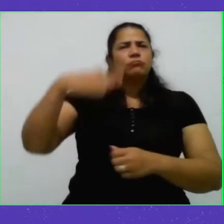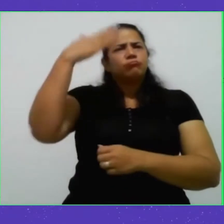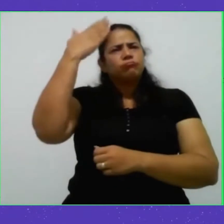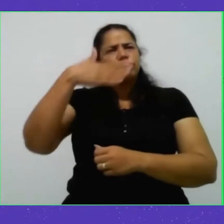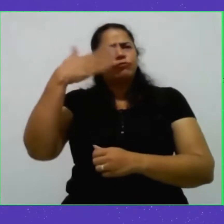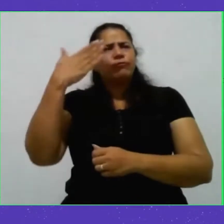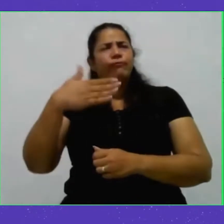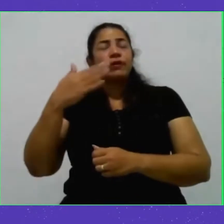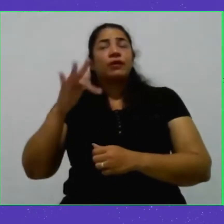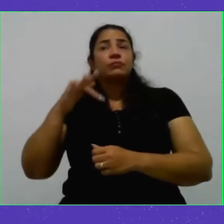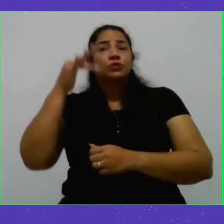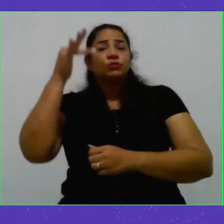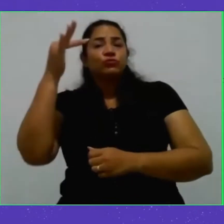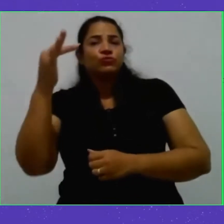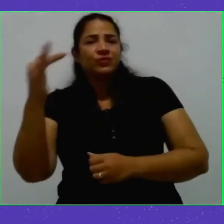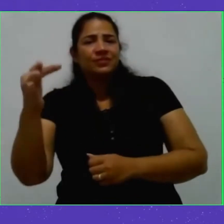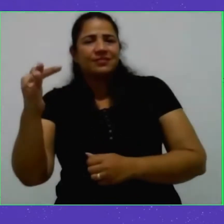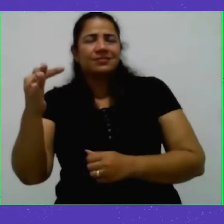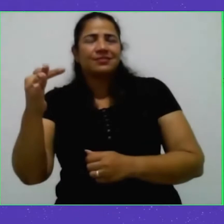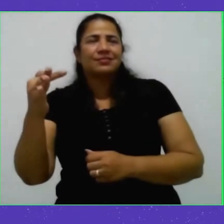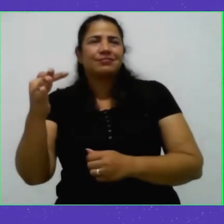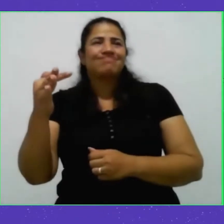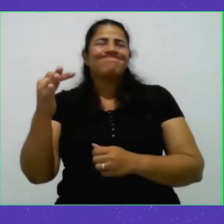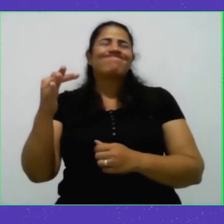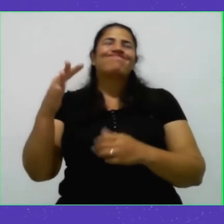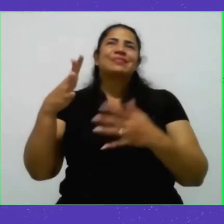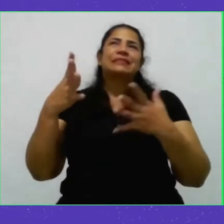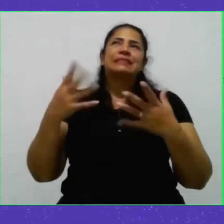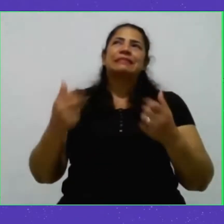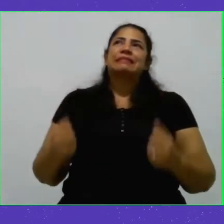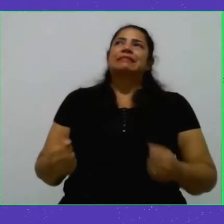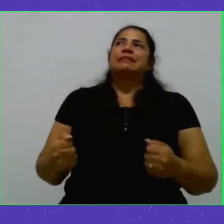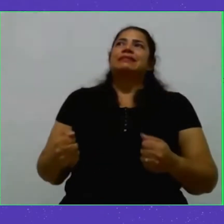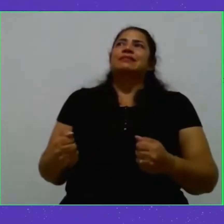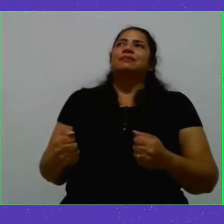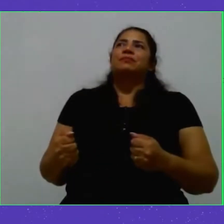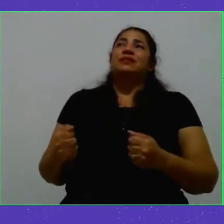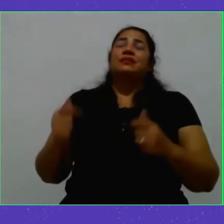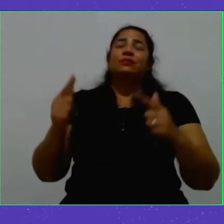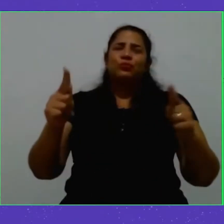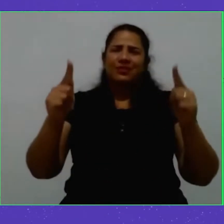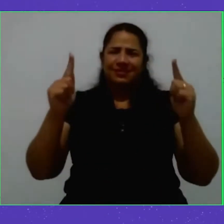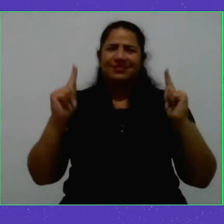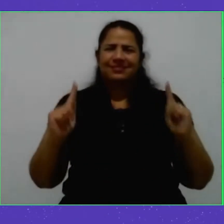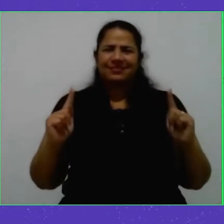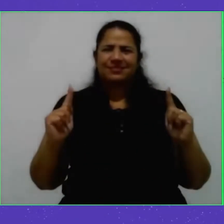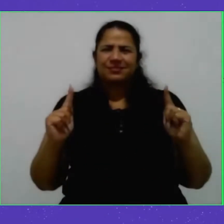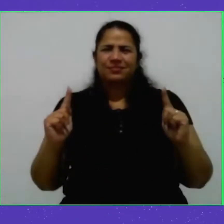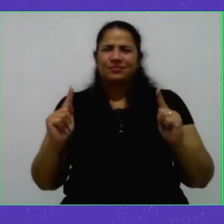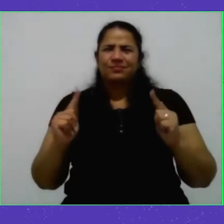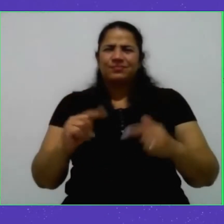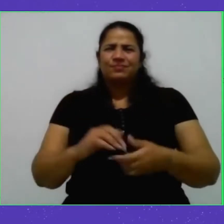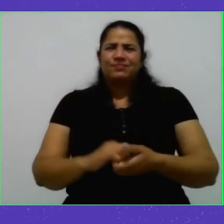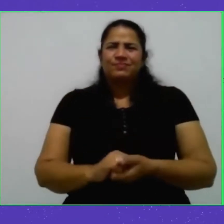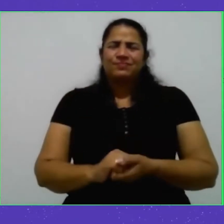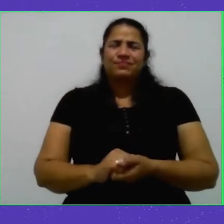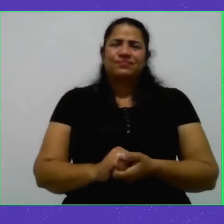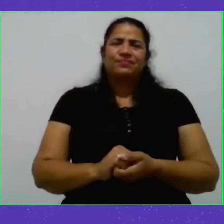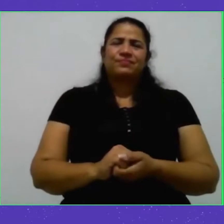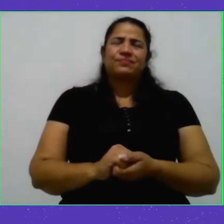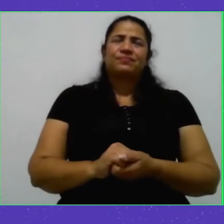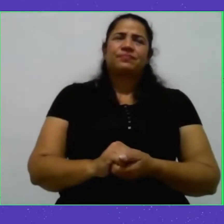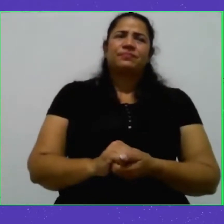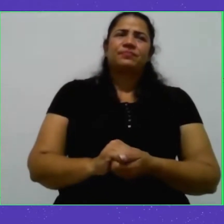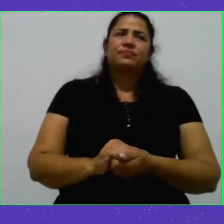na revelação de Jesus Cristo. De onde vem essa